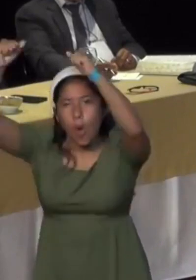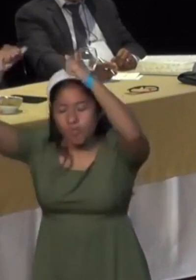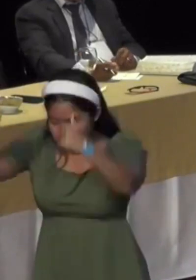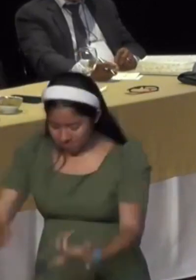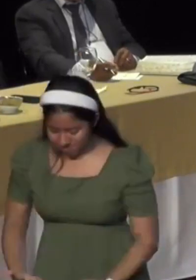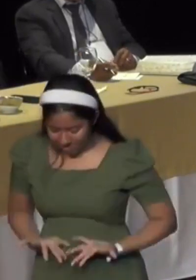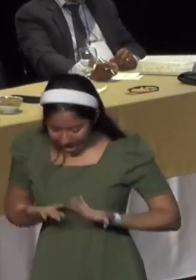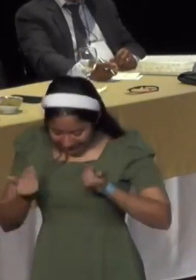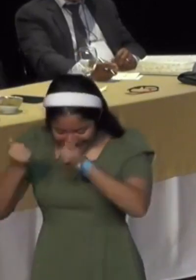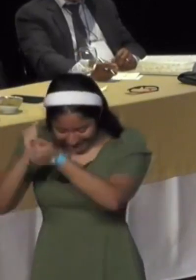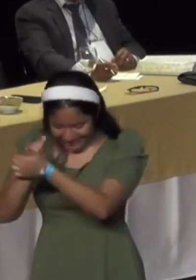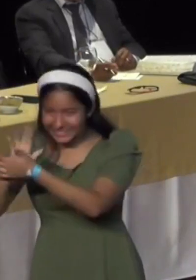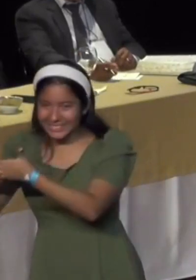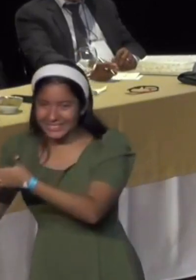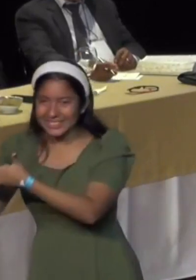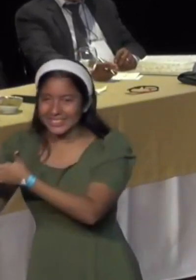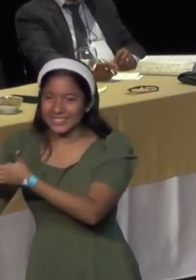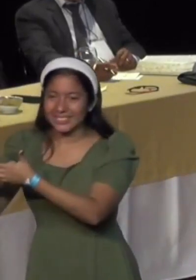Santo.